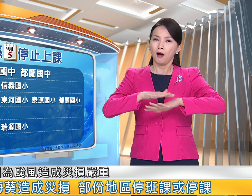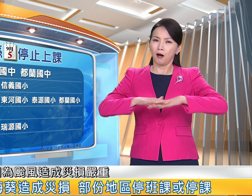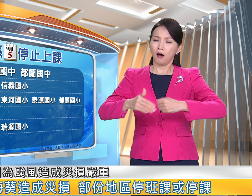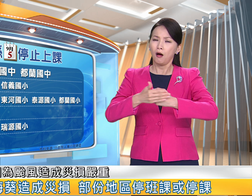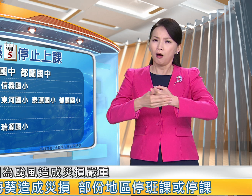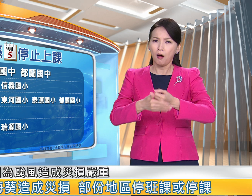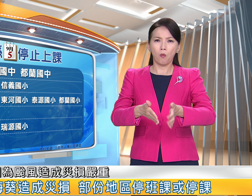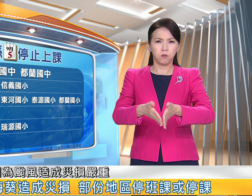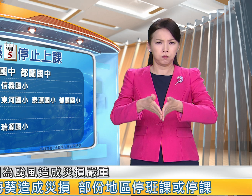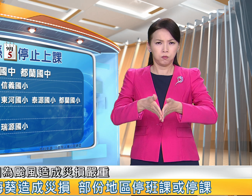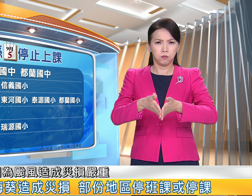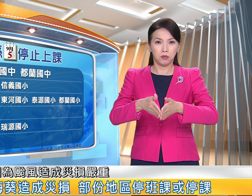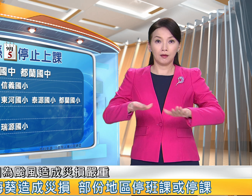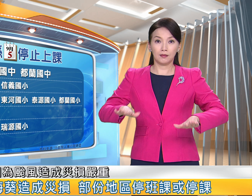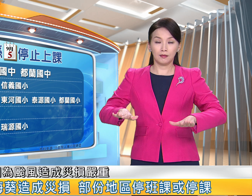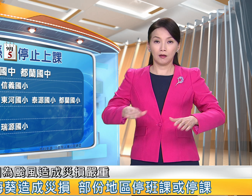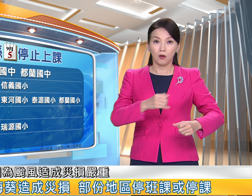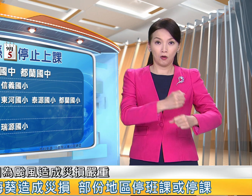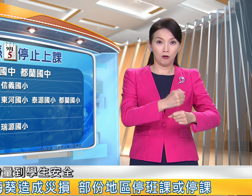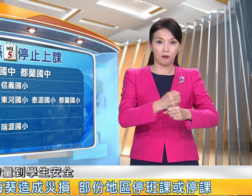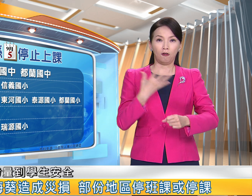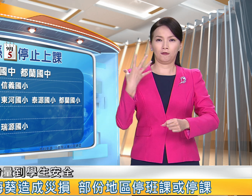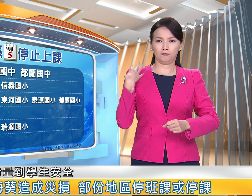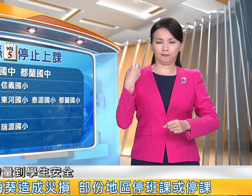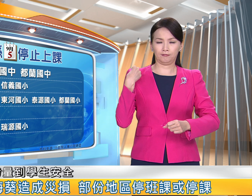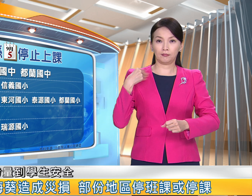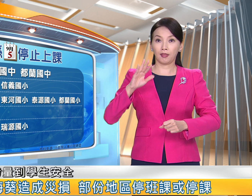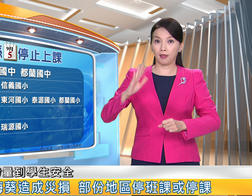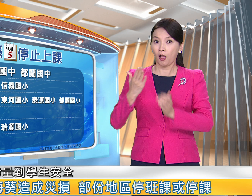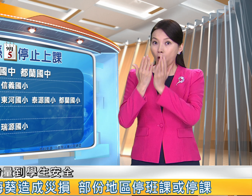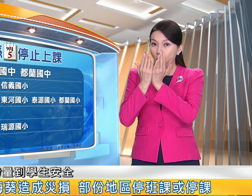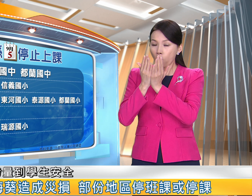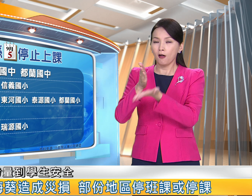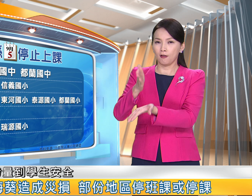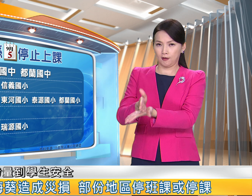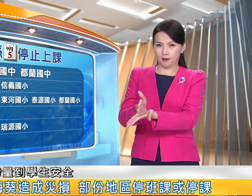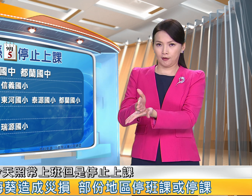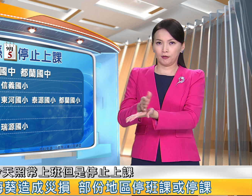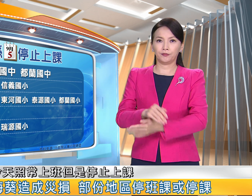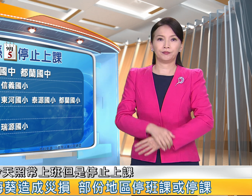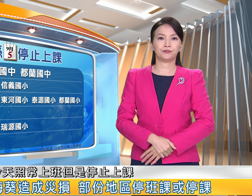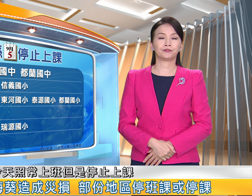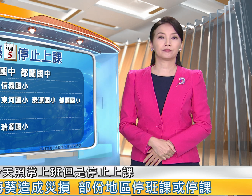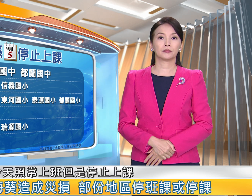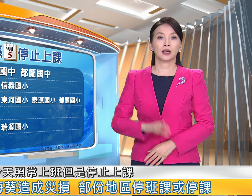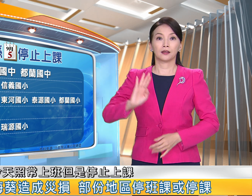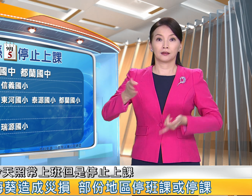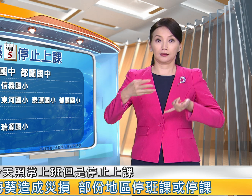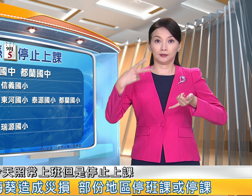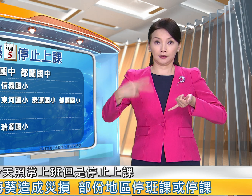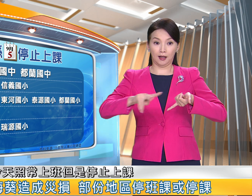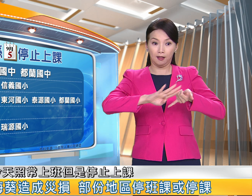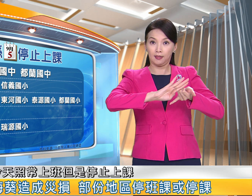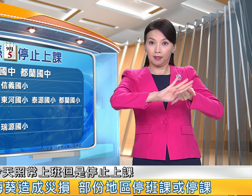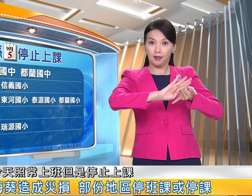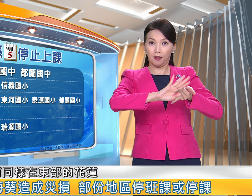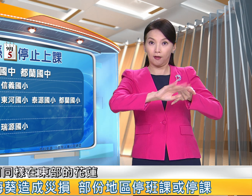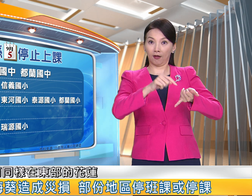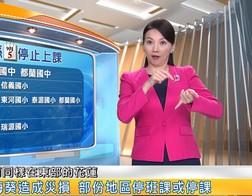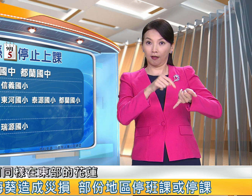重，考量到学生安全，今天照常上班，但是停止上课。而同